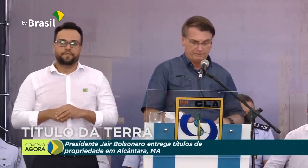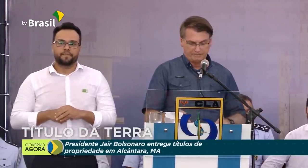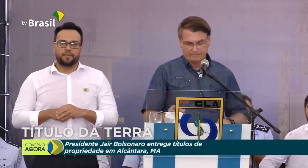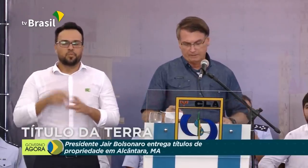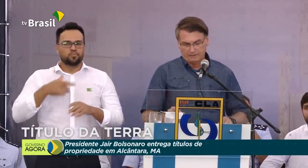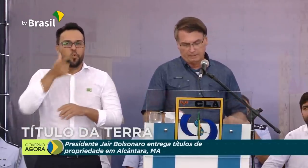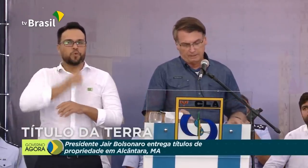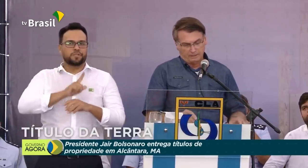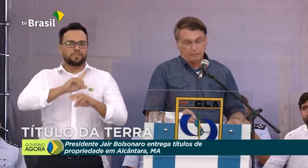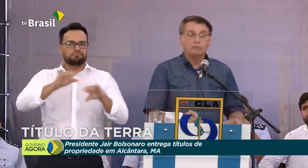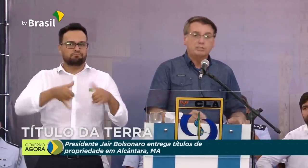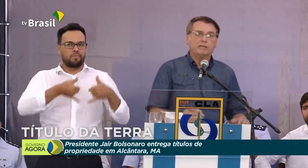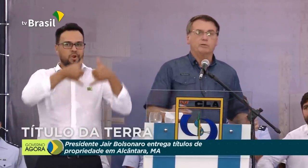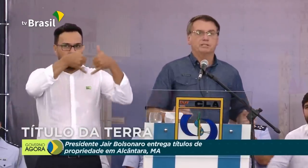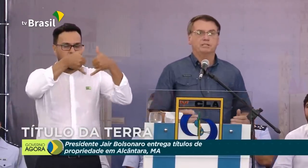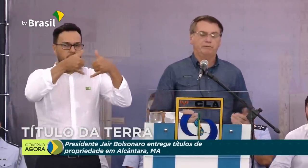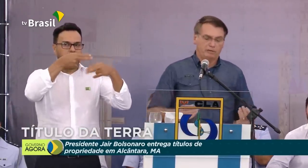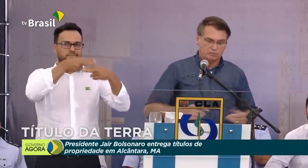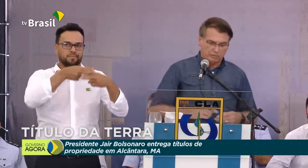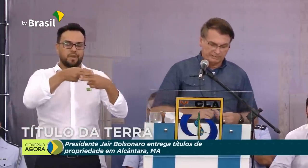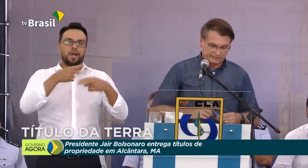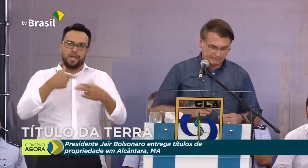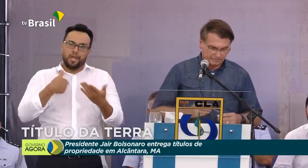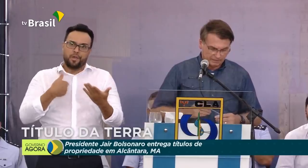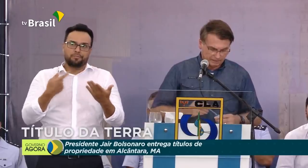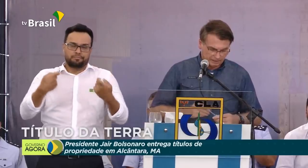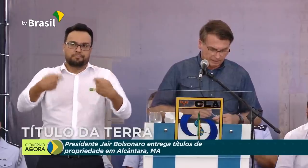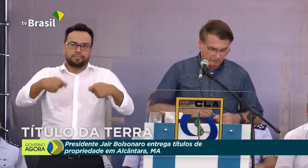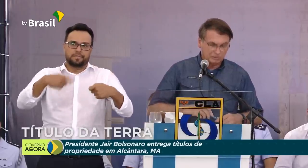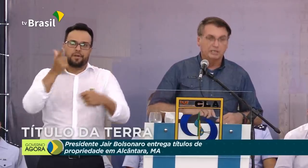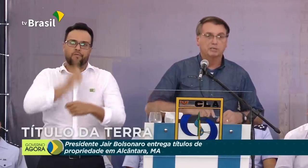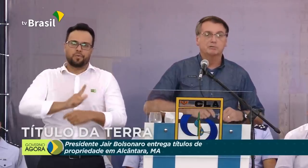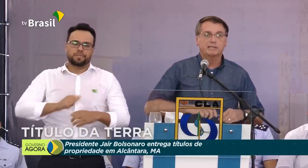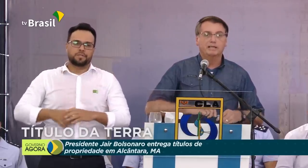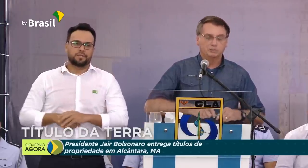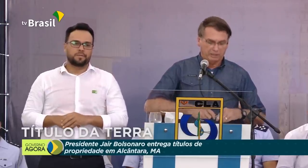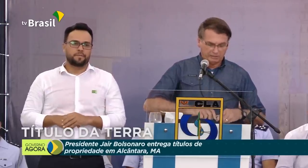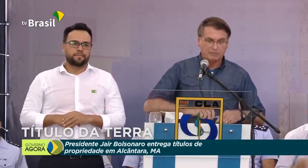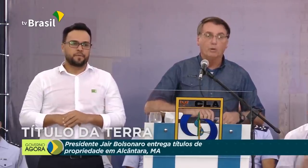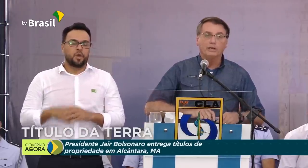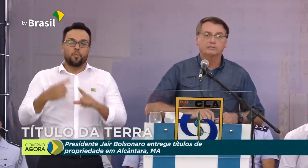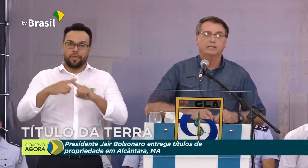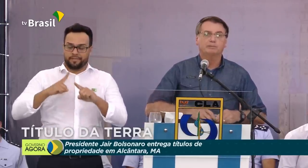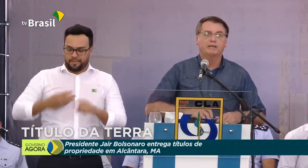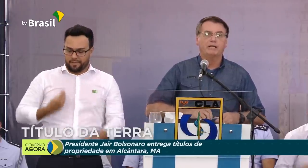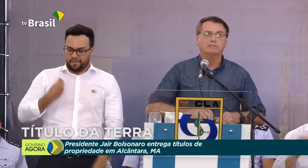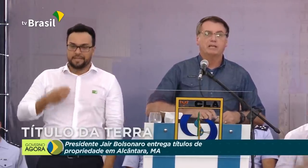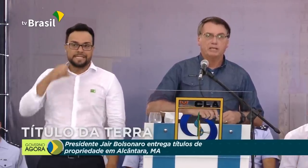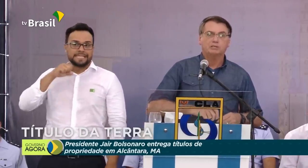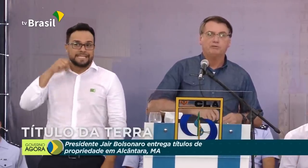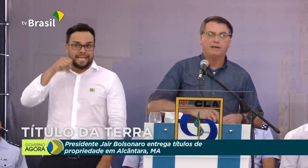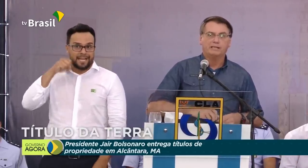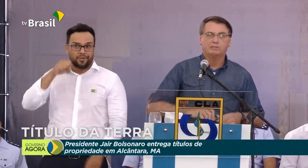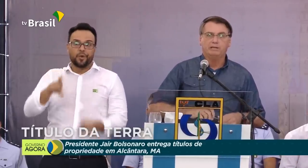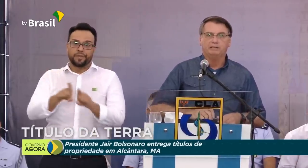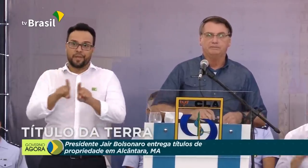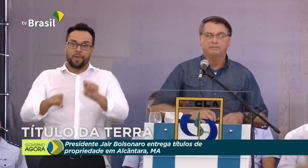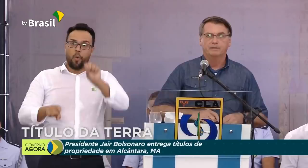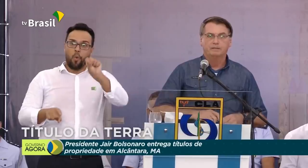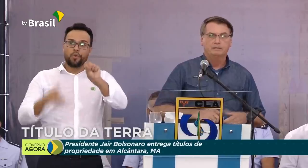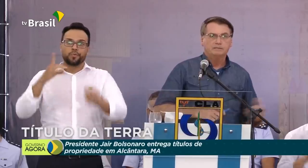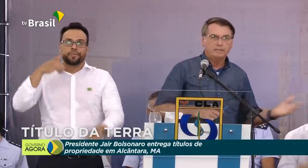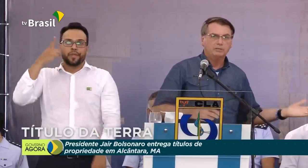Consegui. Eu tinha que conseguir, afinal de contas, eu tinha aqui um senador e 8 deputados querendo que eu falasse com